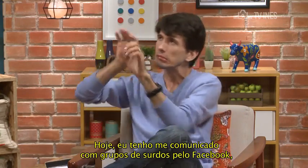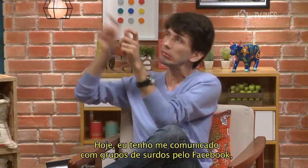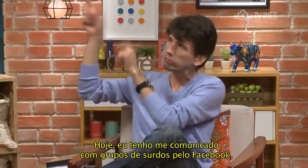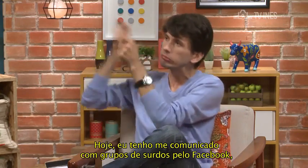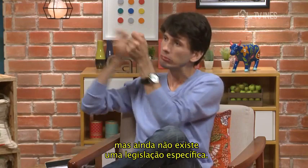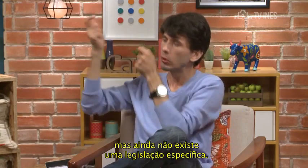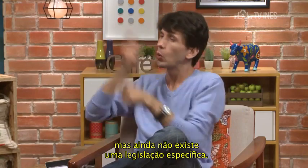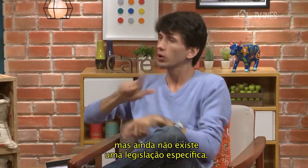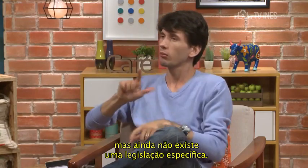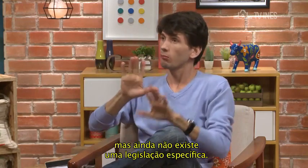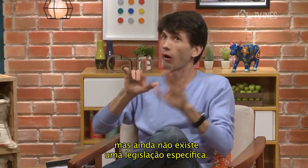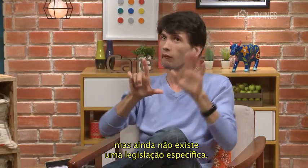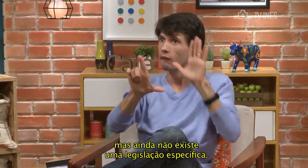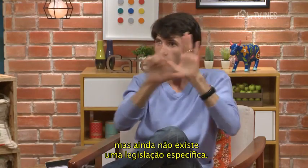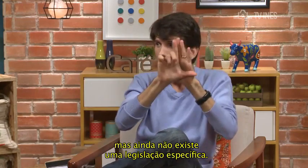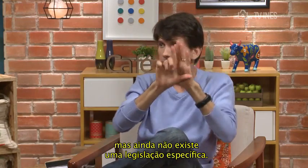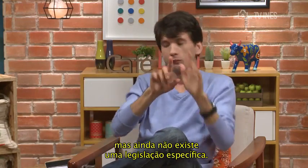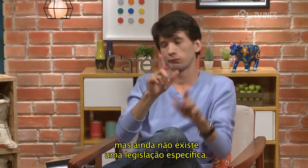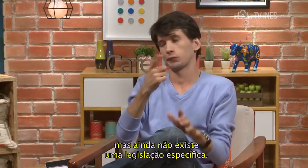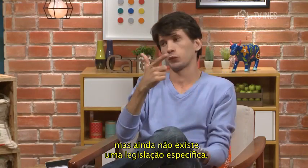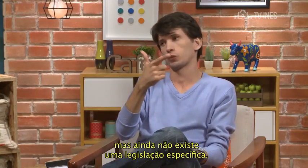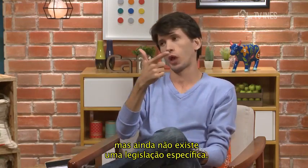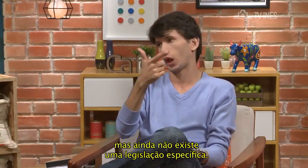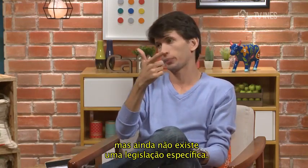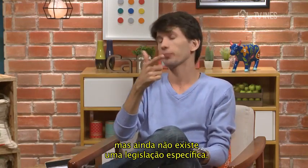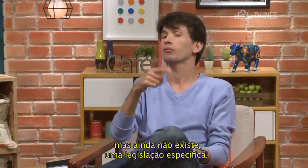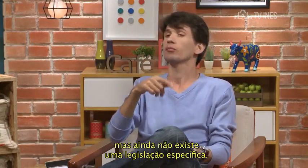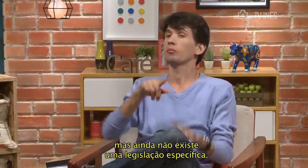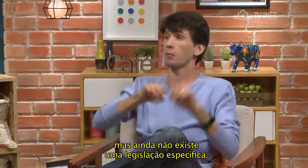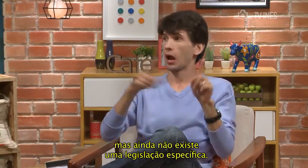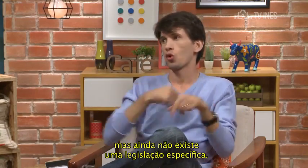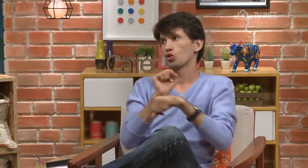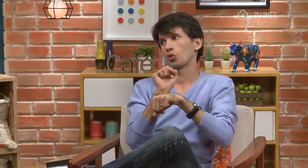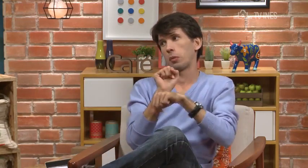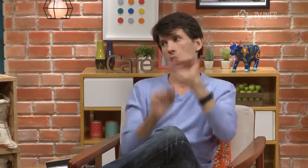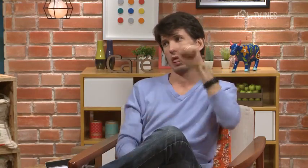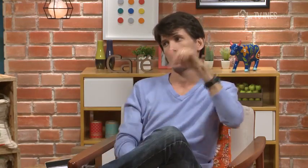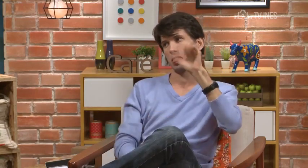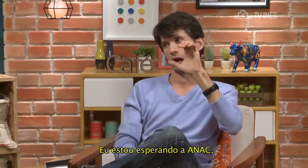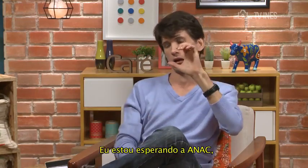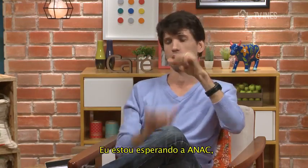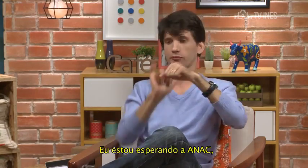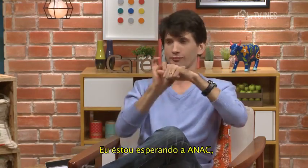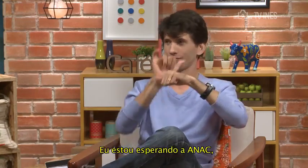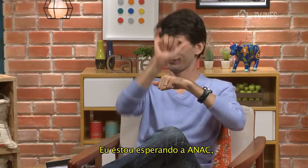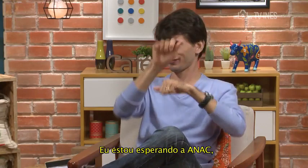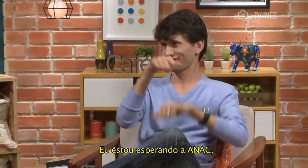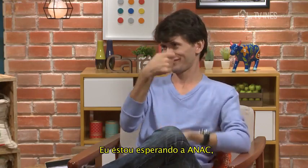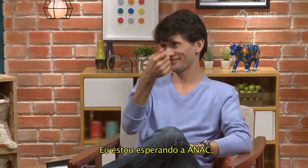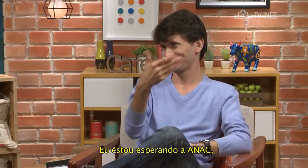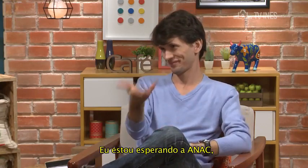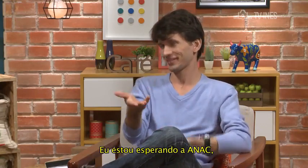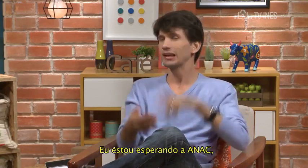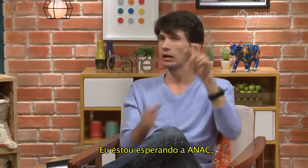mas ainda não existe uma legislação específica e eu estou esperando a ANAC